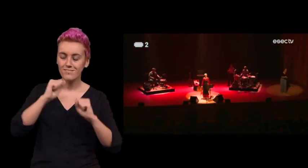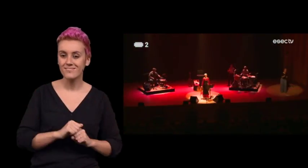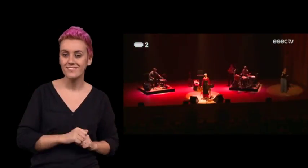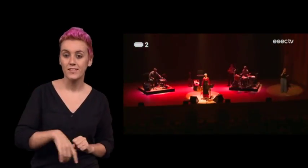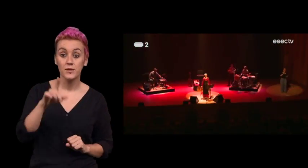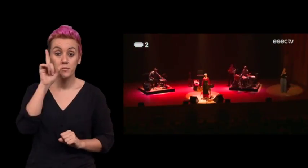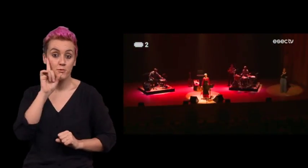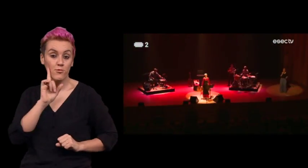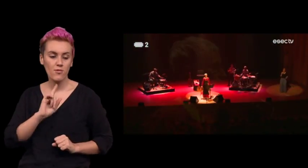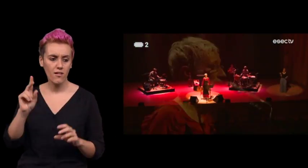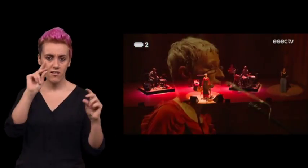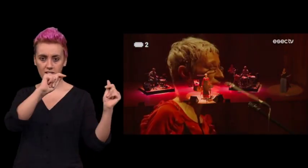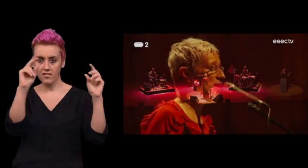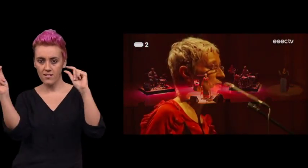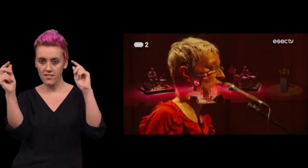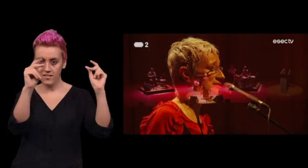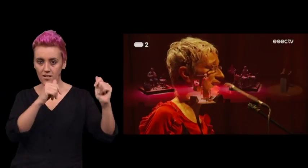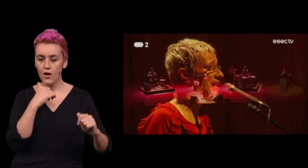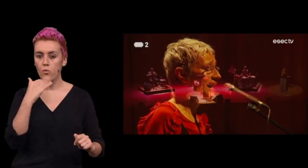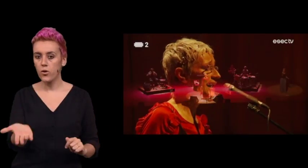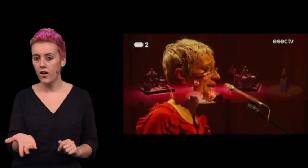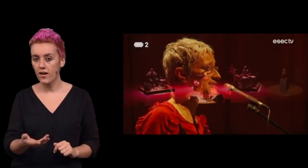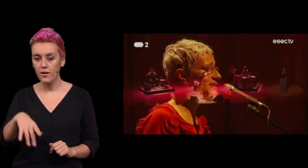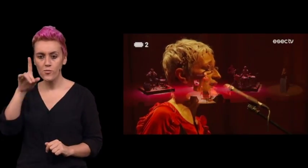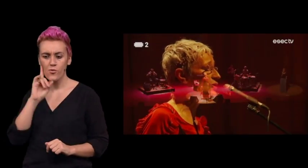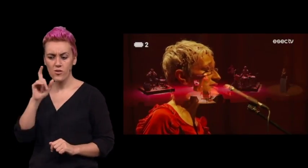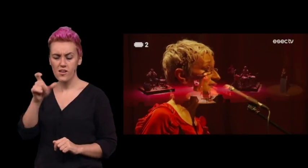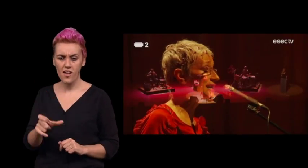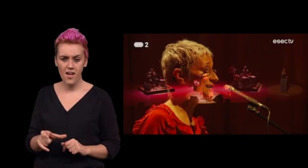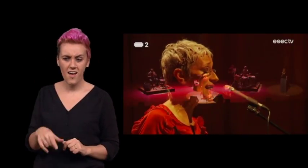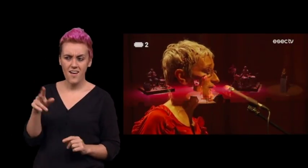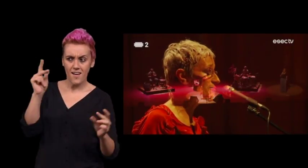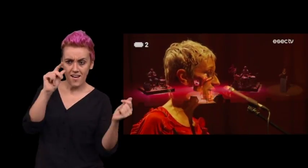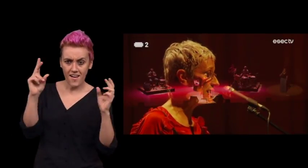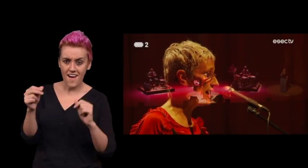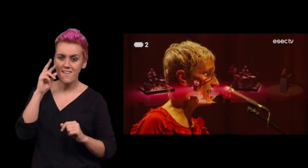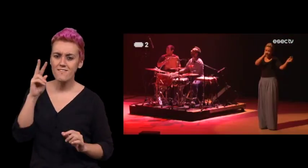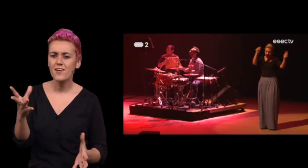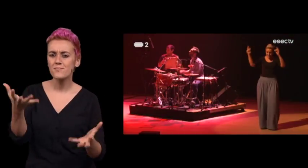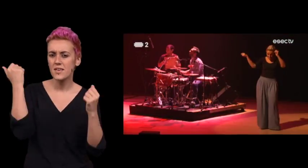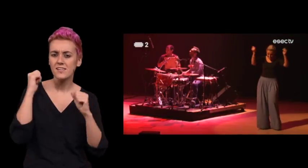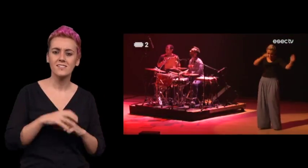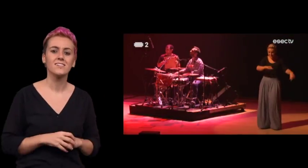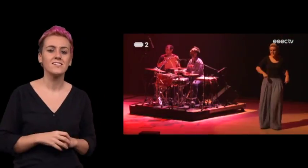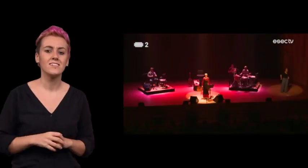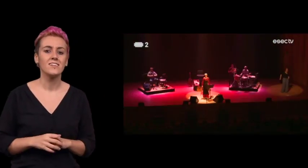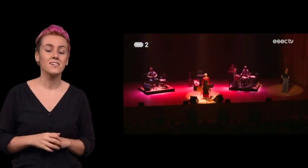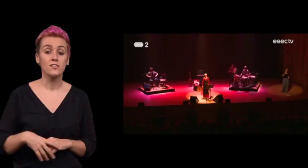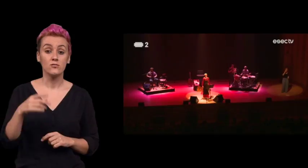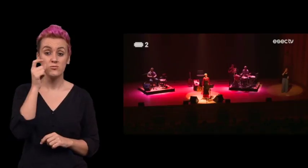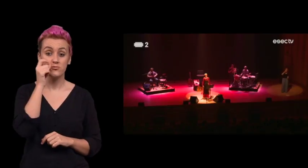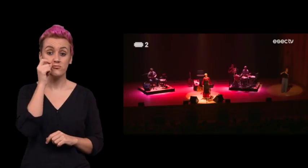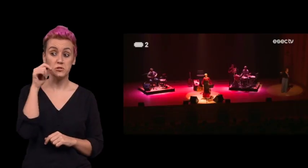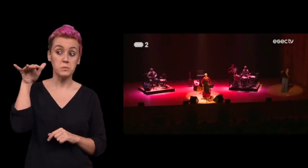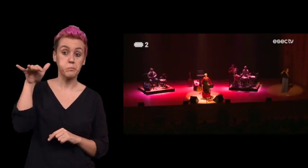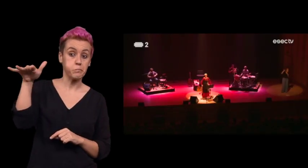Ay la sirigosa, la biela bien amosa. Ay la sirigosa, la quiero ver bailar. Se venieron los mozos